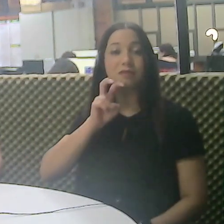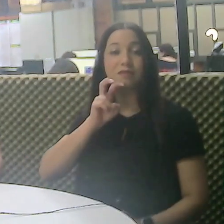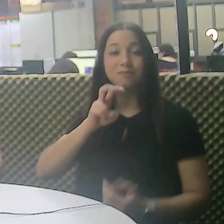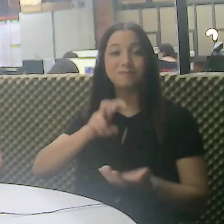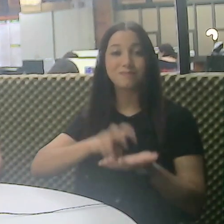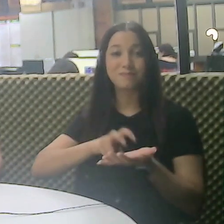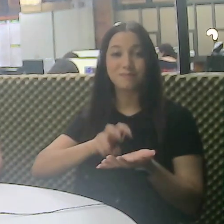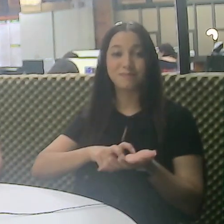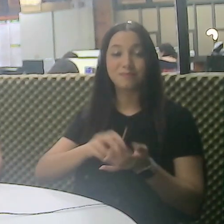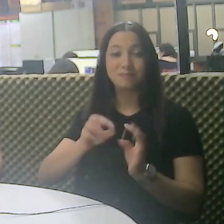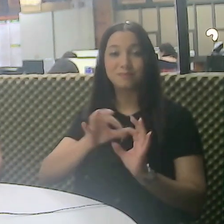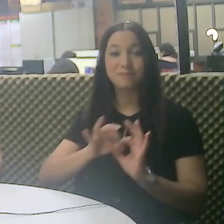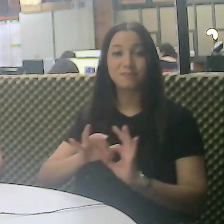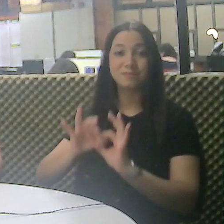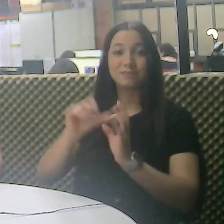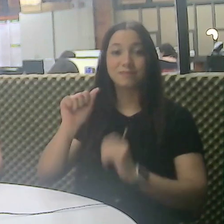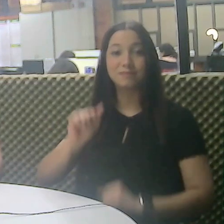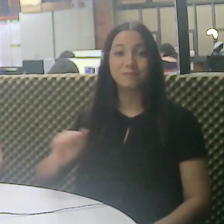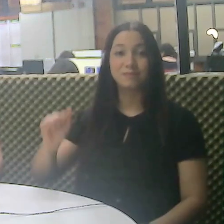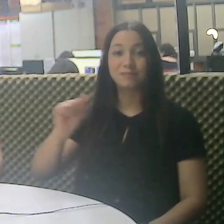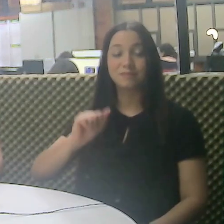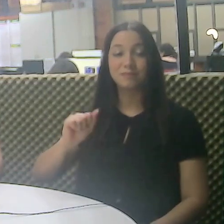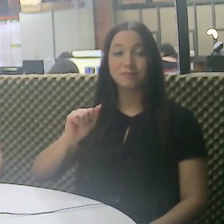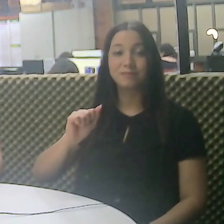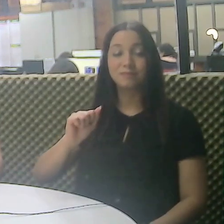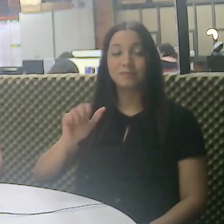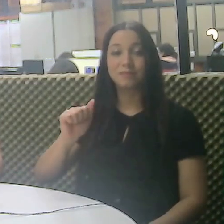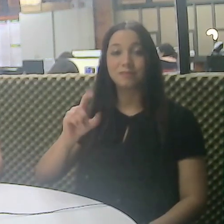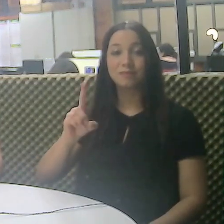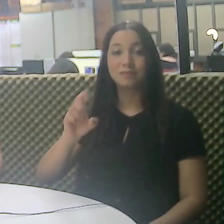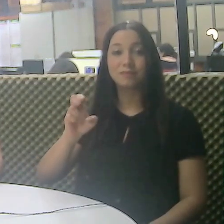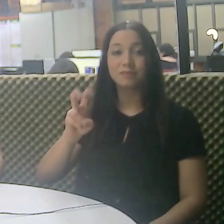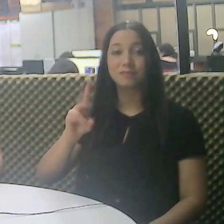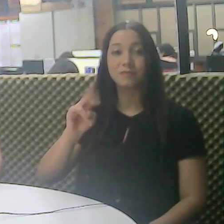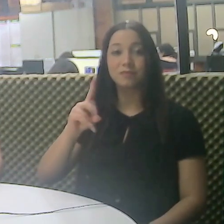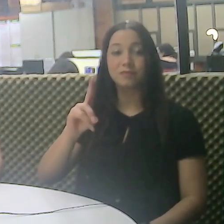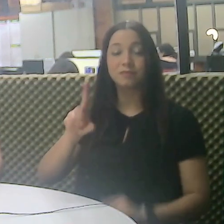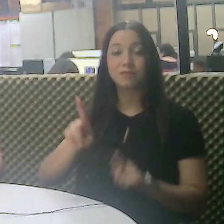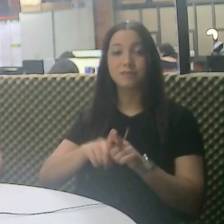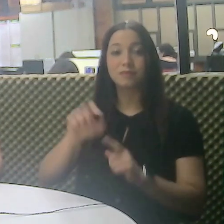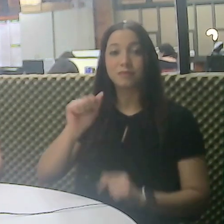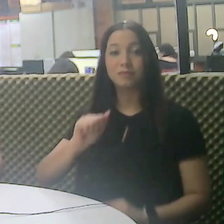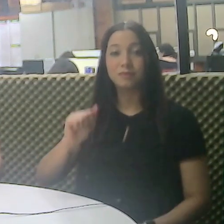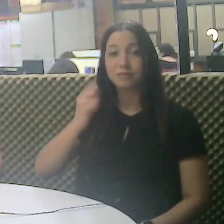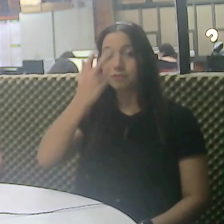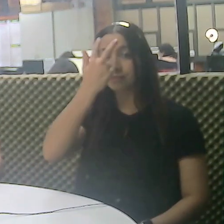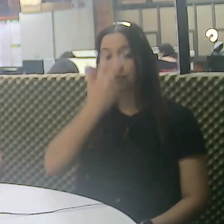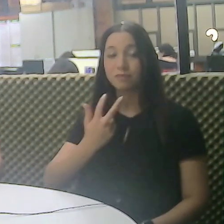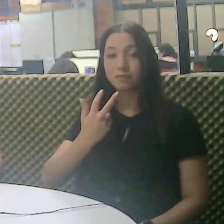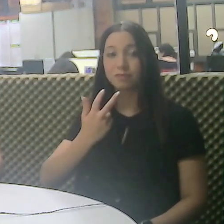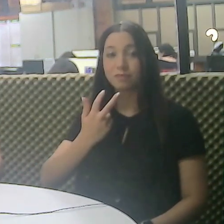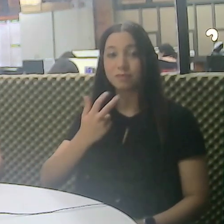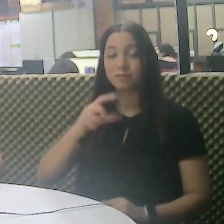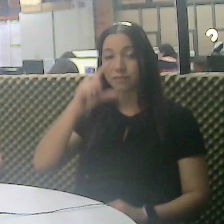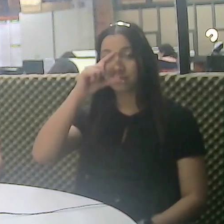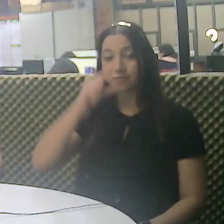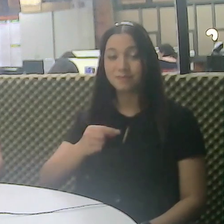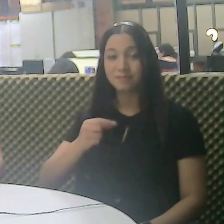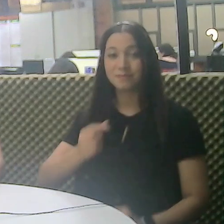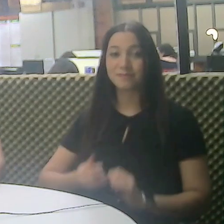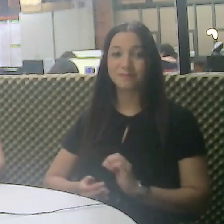manhã, em parceria com a Associação dos Deficientes Visuais de Uberlândia e a Associação dos Deficientes Visuais do